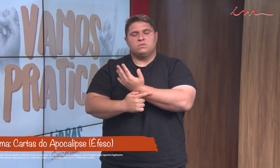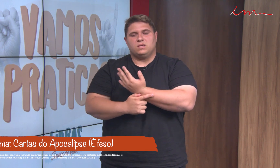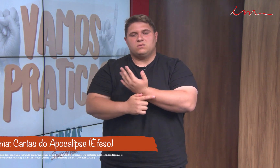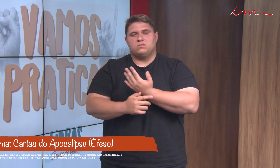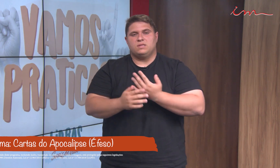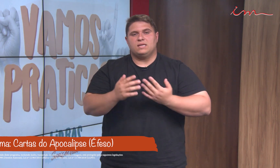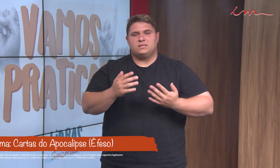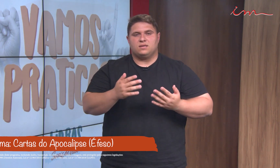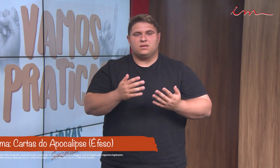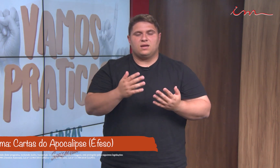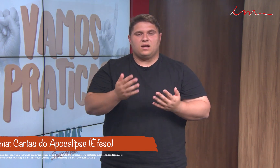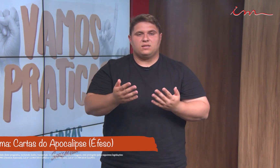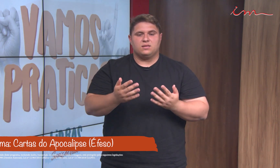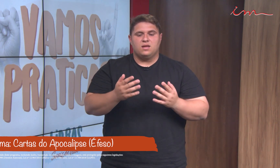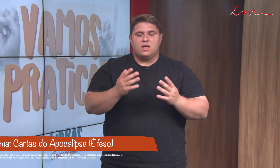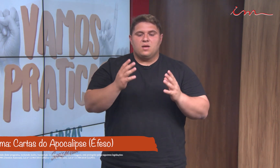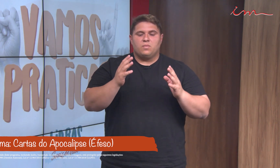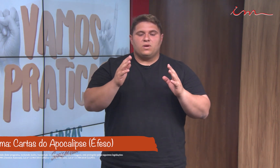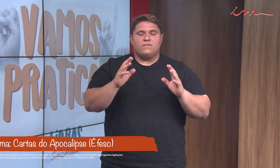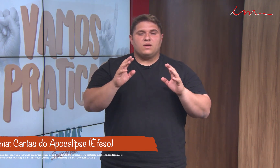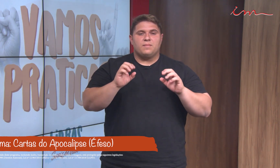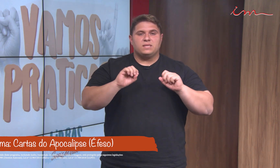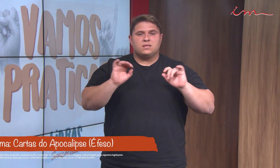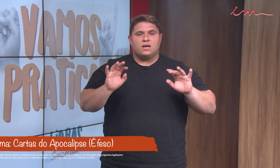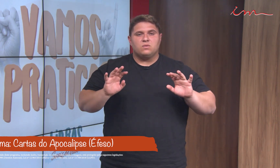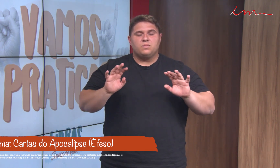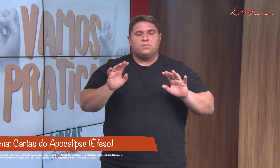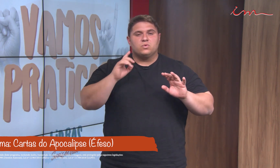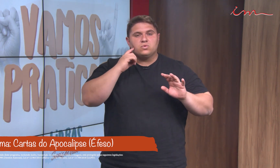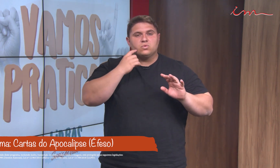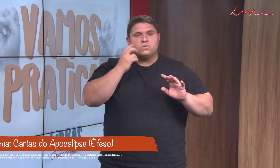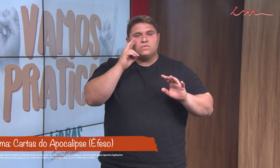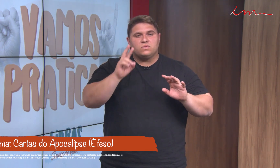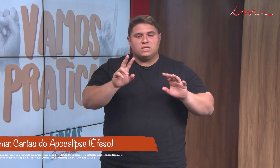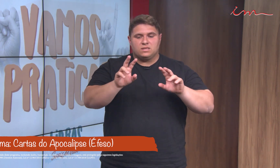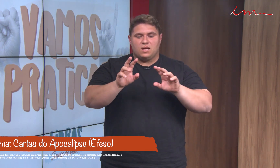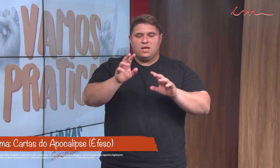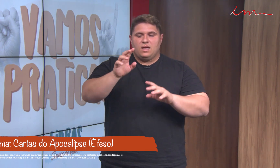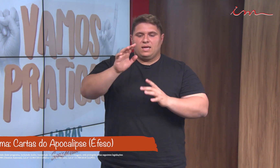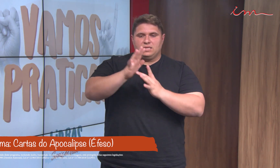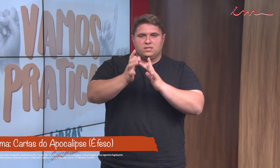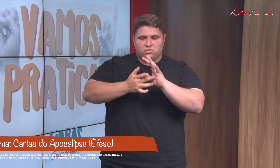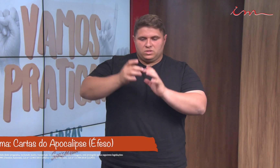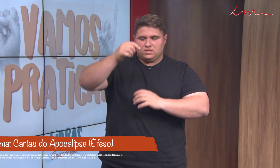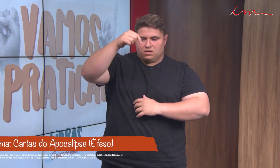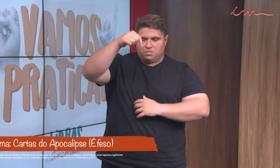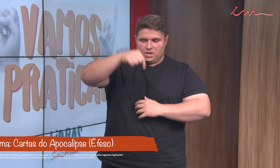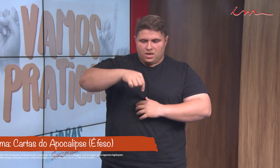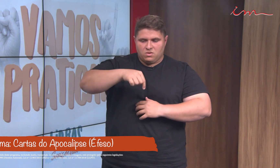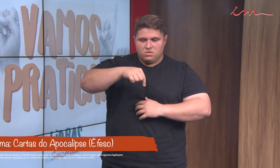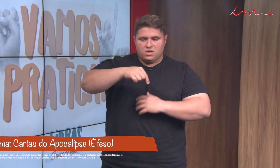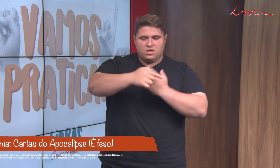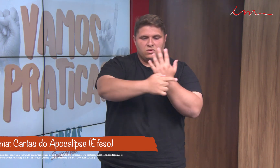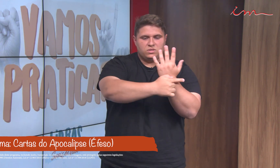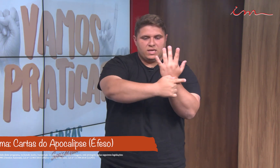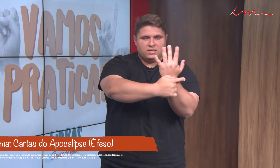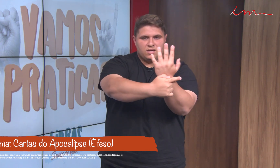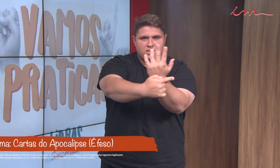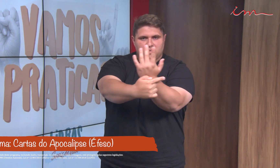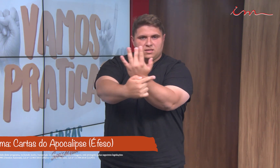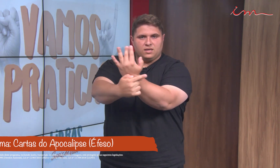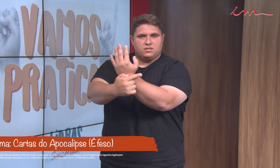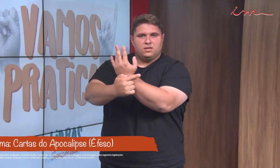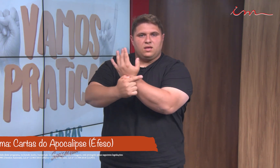nesse contexto dessa carta, porque fica mais claro para o surdo visualizar que Jesus está no meio e os